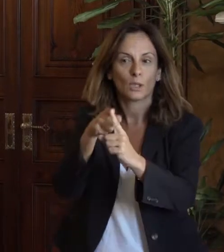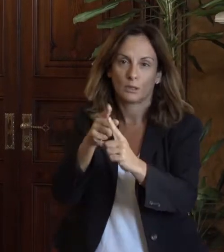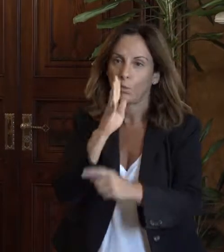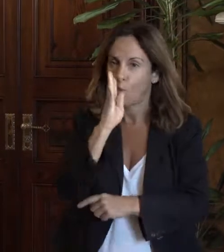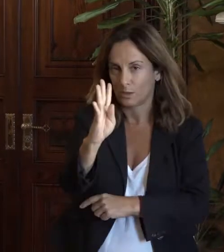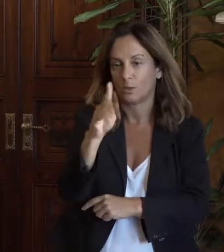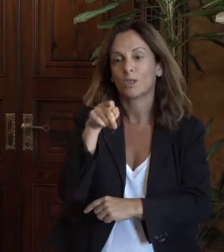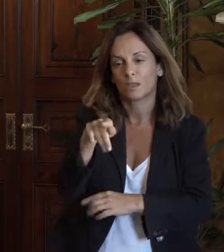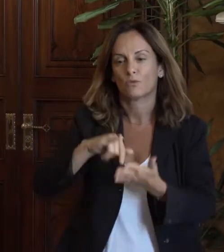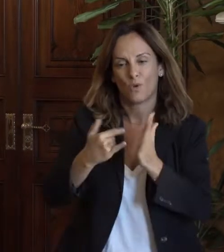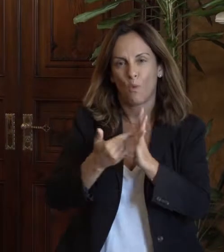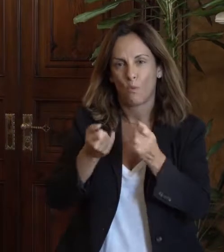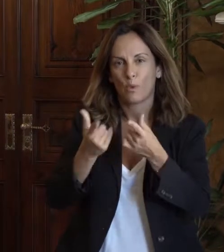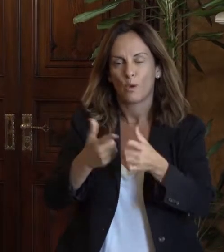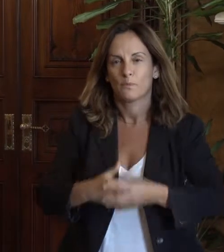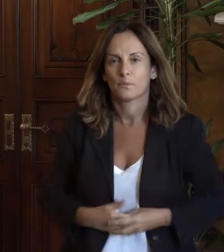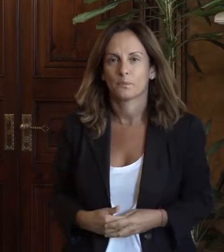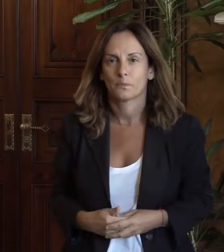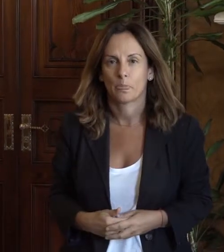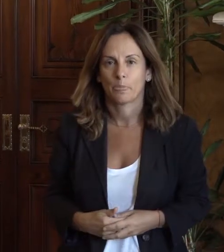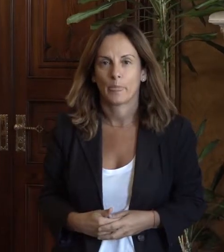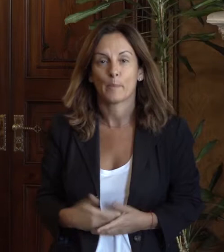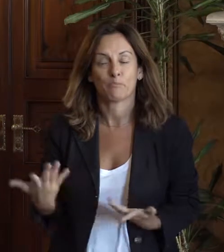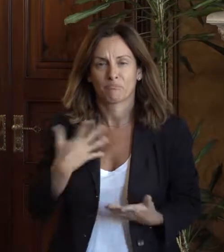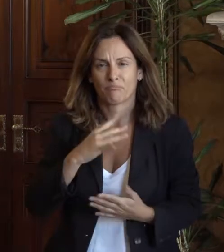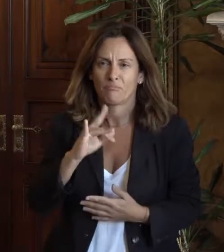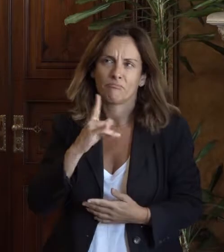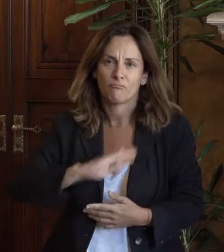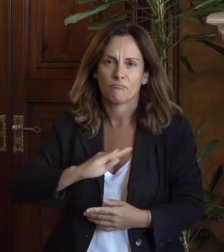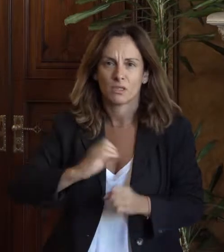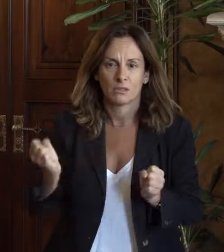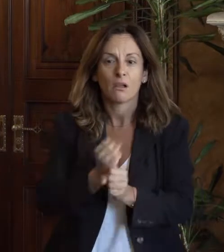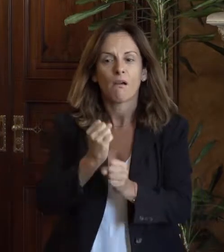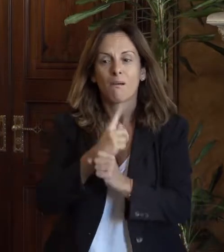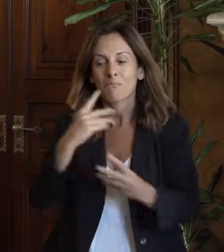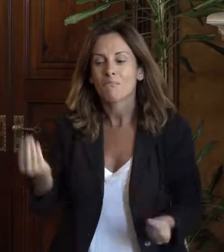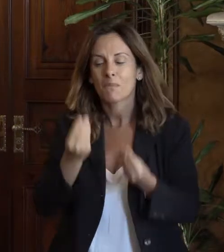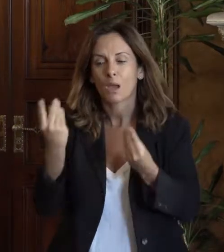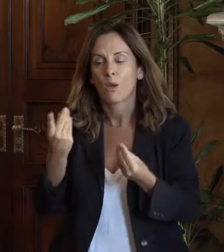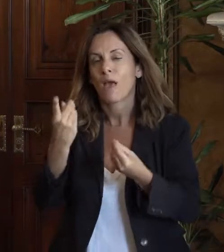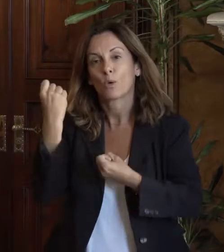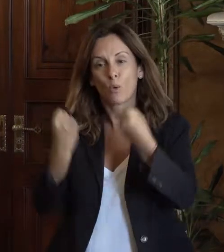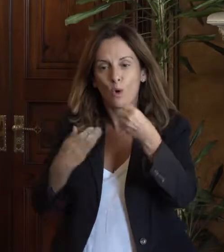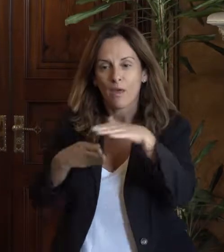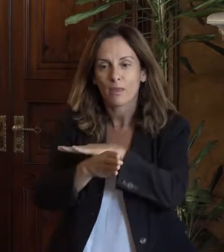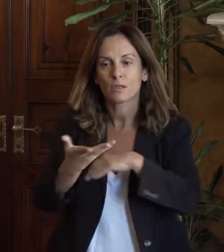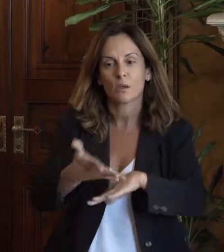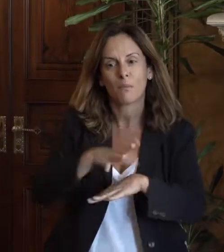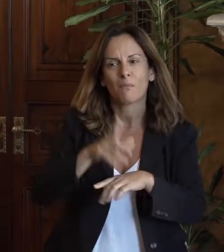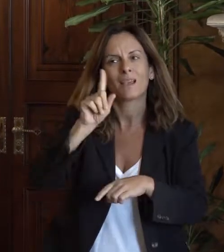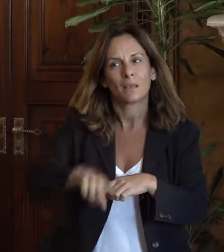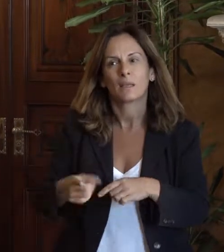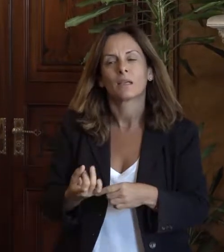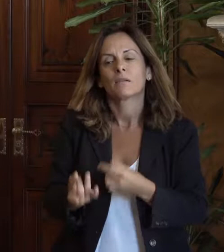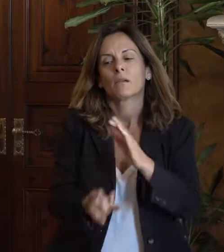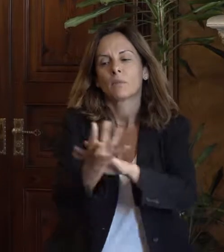legislatura. Aquí tenim moltíssima feina a fer a millorar tots els accessos, però sobretot en generar uns aparcaments dissuasoris, que